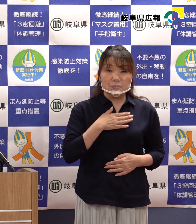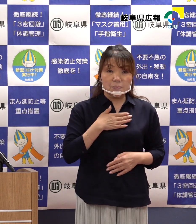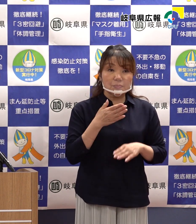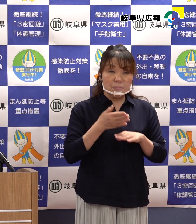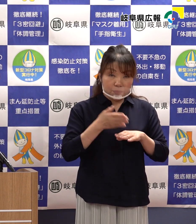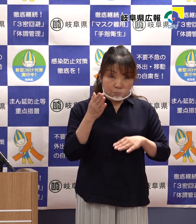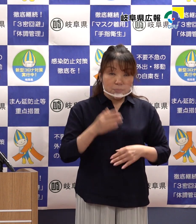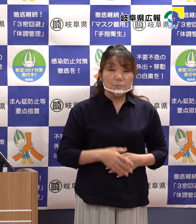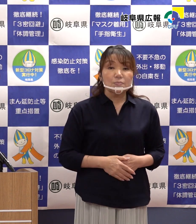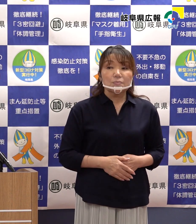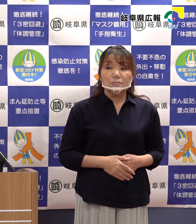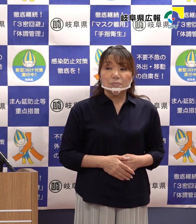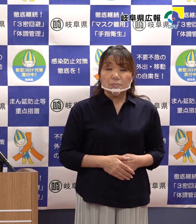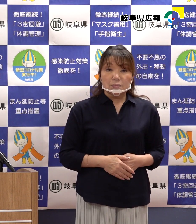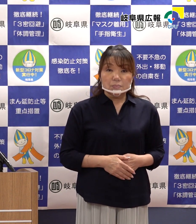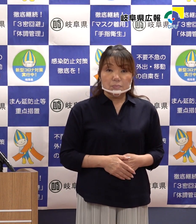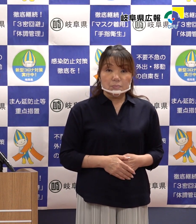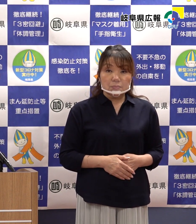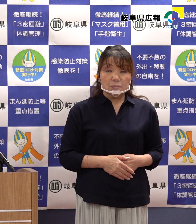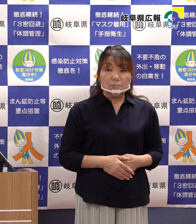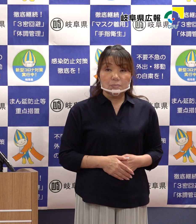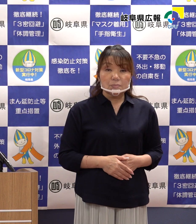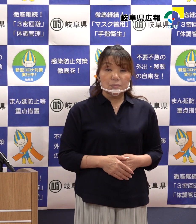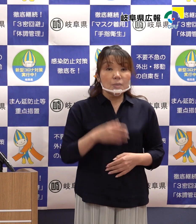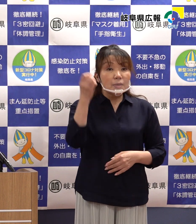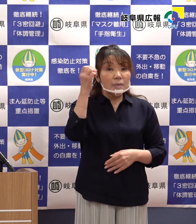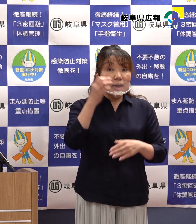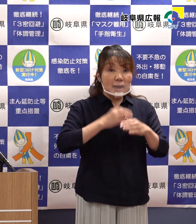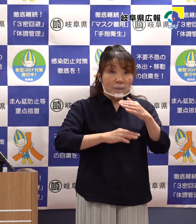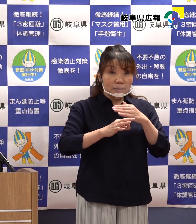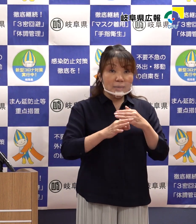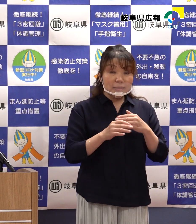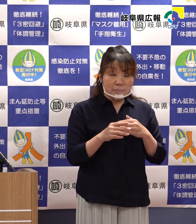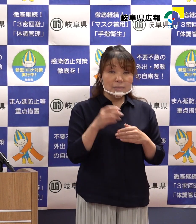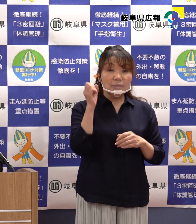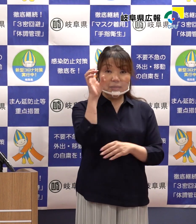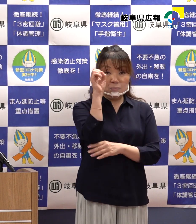ます。 お願いします。朝日新聞です。